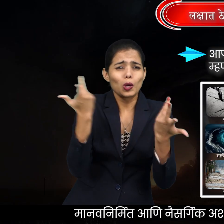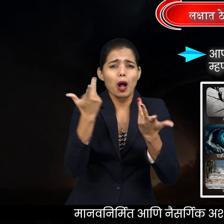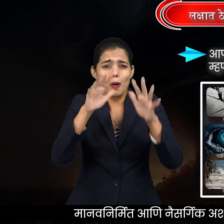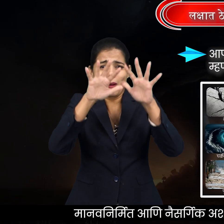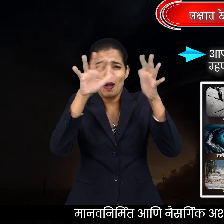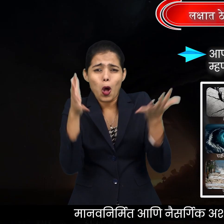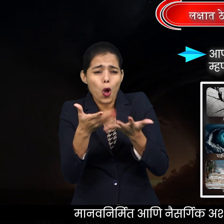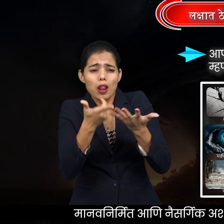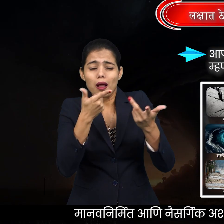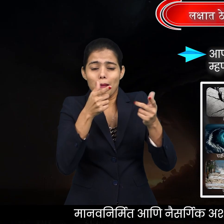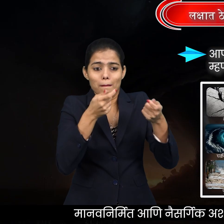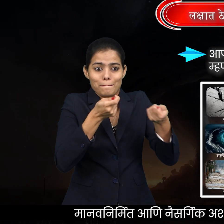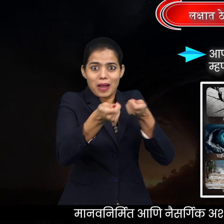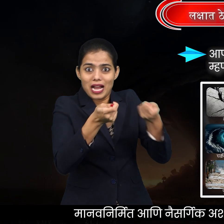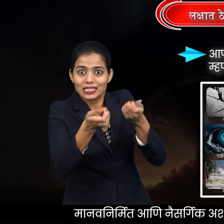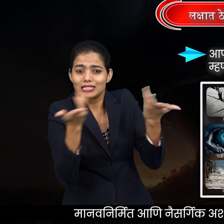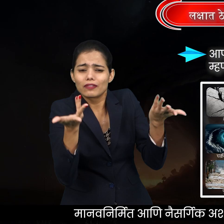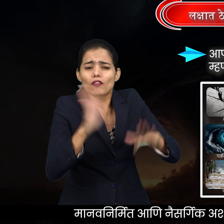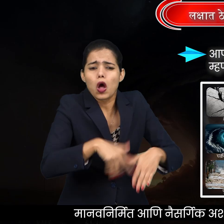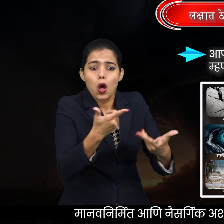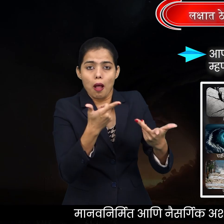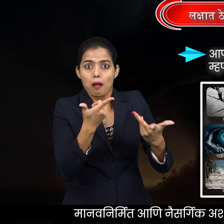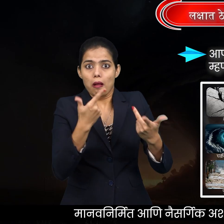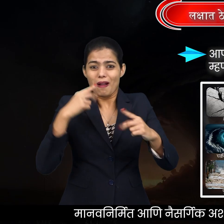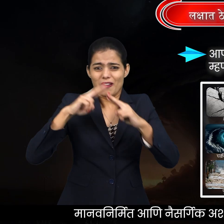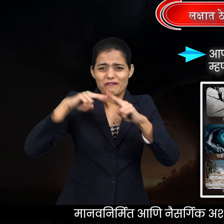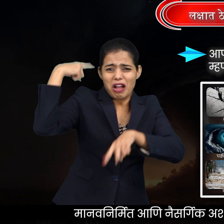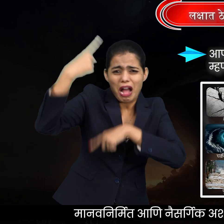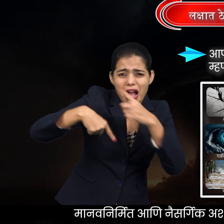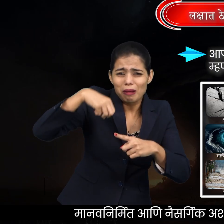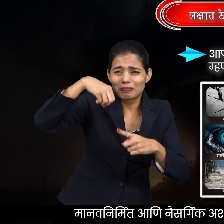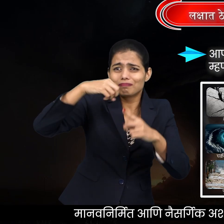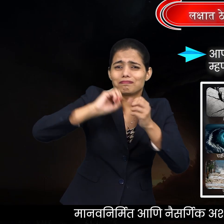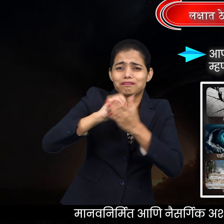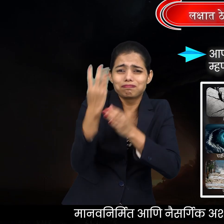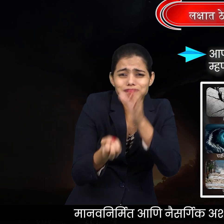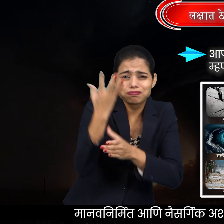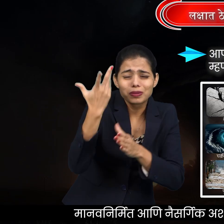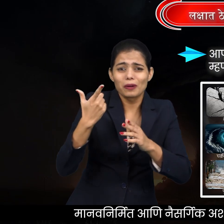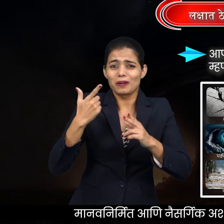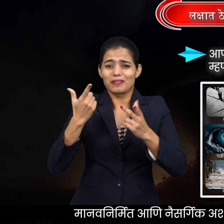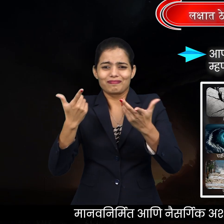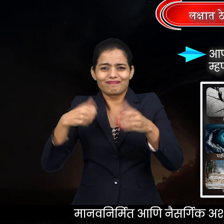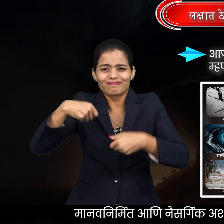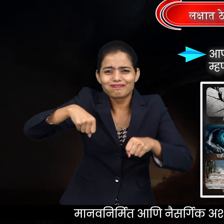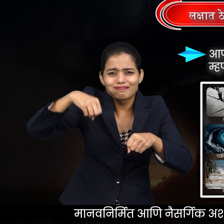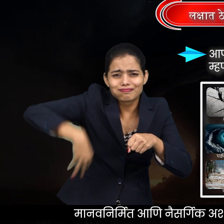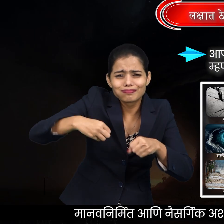दुसरा, मानव निर्मित आणि नैसर्गिक अशा दोन प्रकारच्या आपत्ती